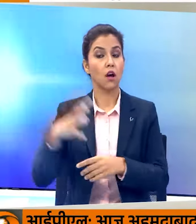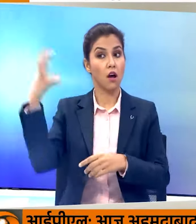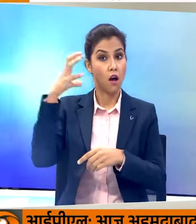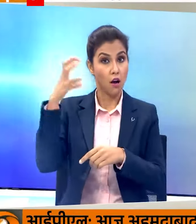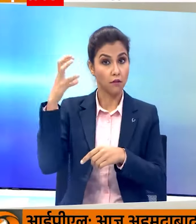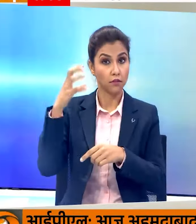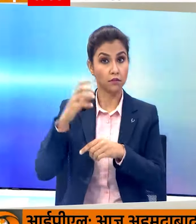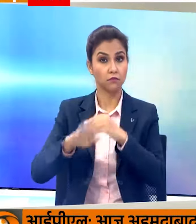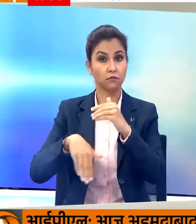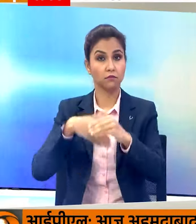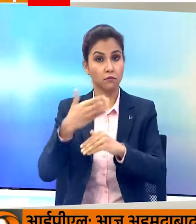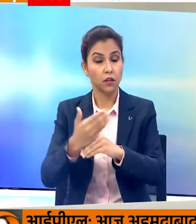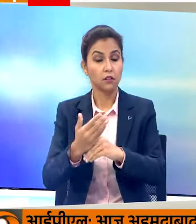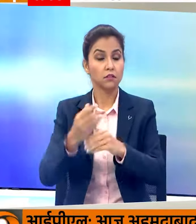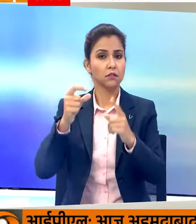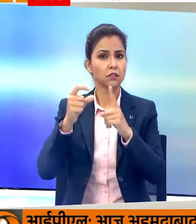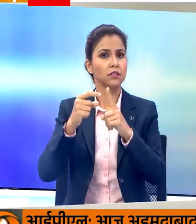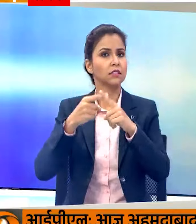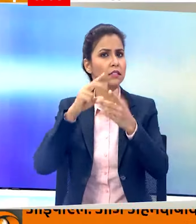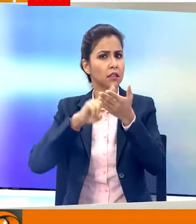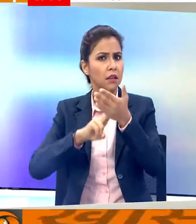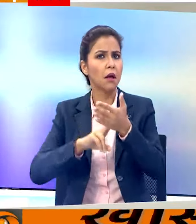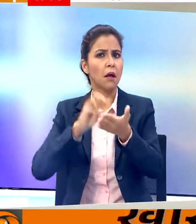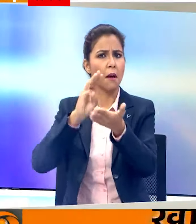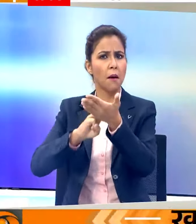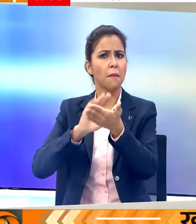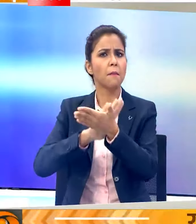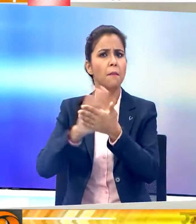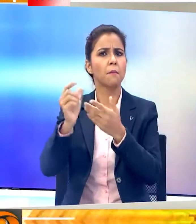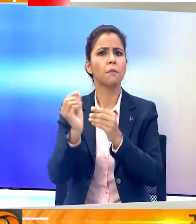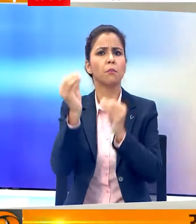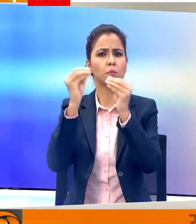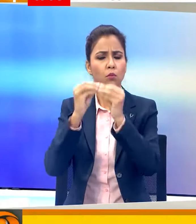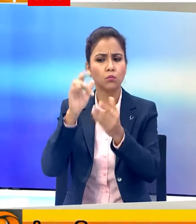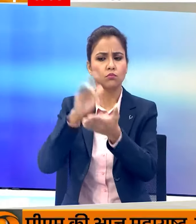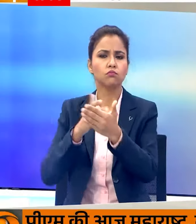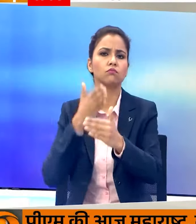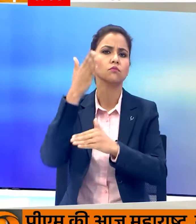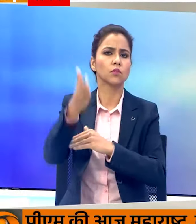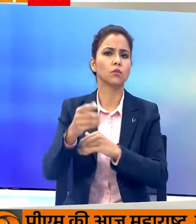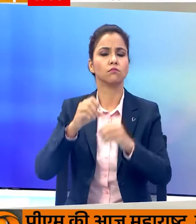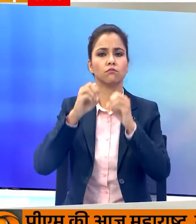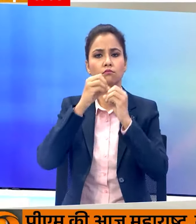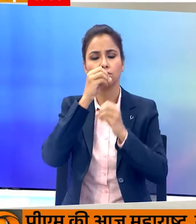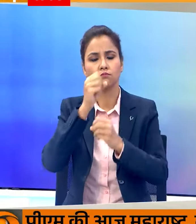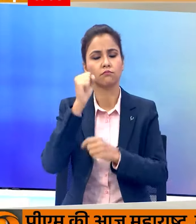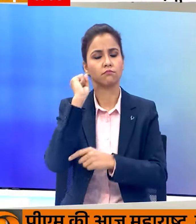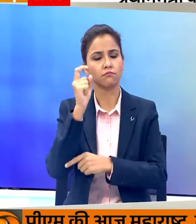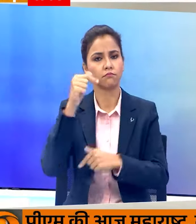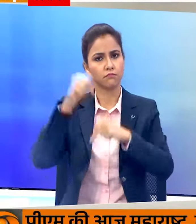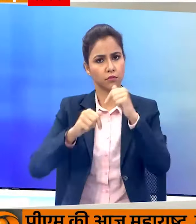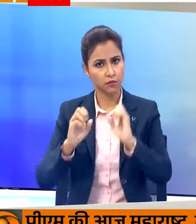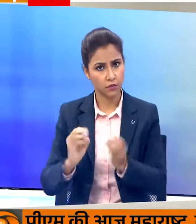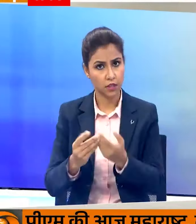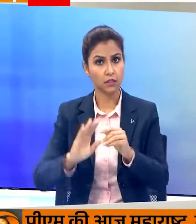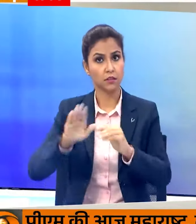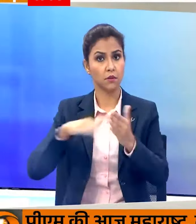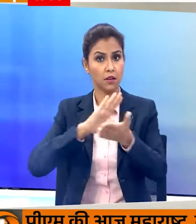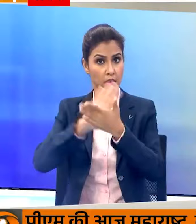बाद प्रधानमंत्री तेलंगाना के महबूब नगर जाएंगे और चुनाव प्रचार करेंगे इसके बाद प्रधानमंत्री